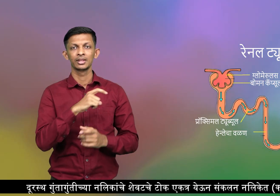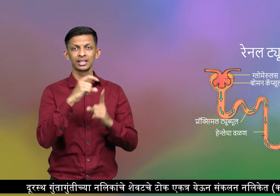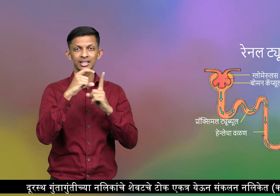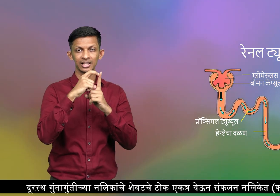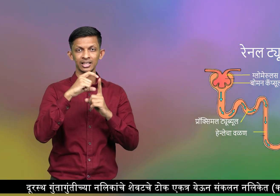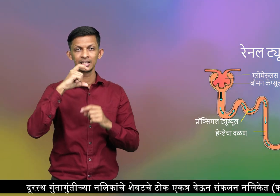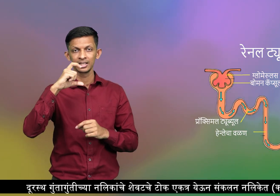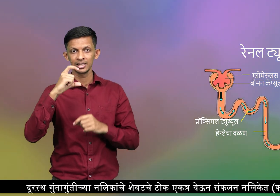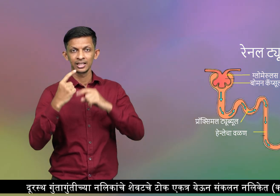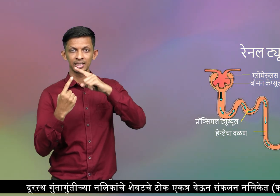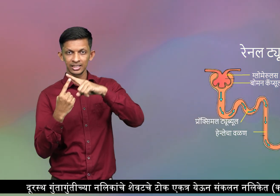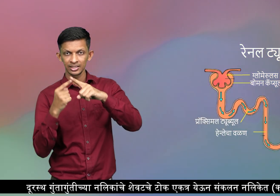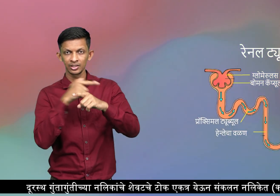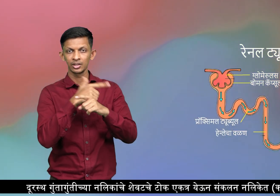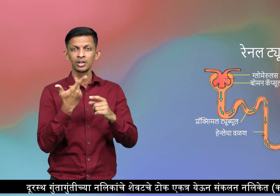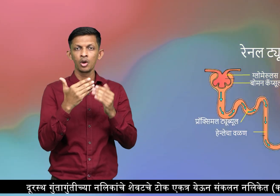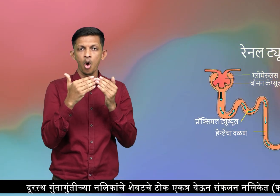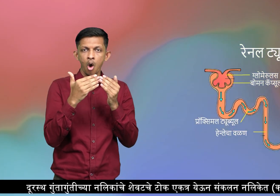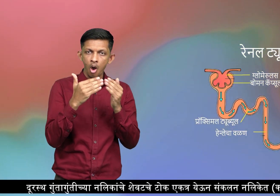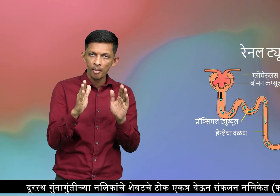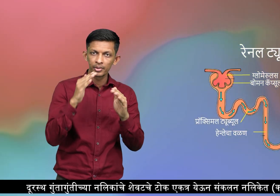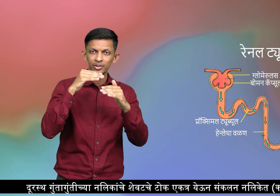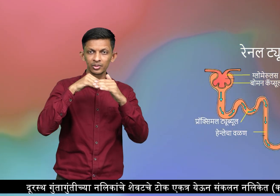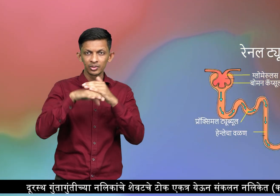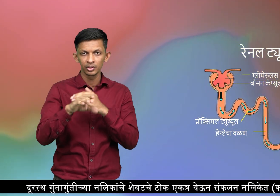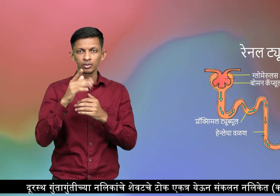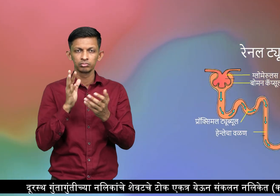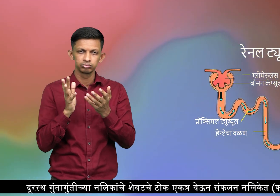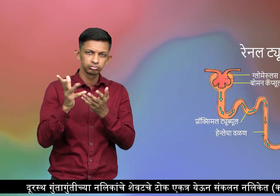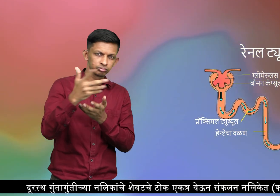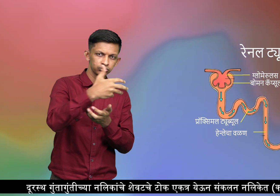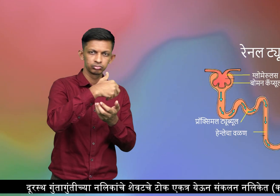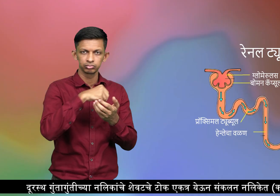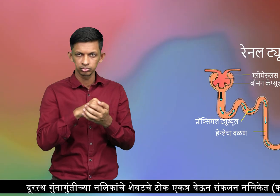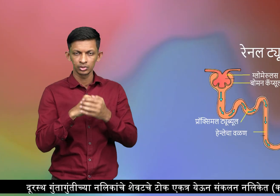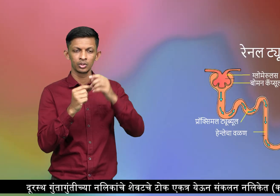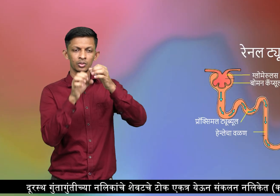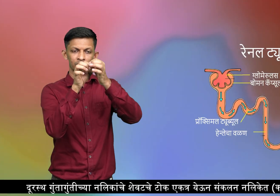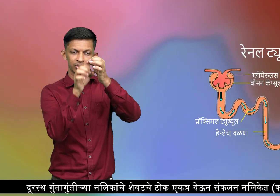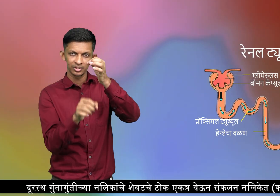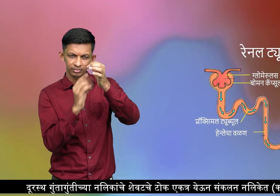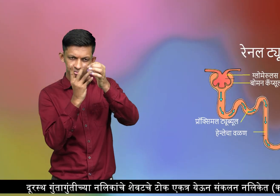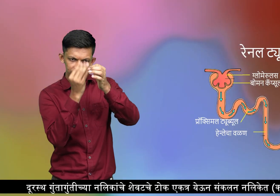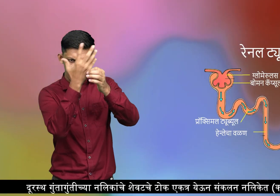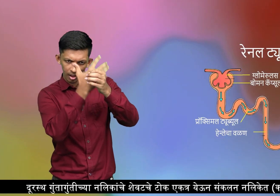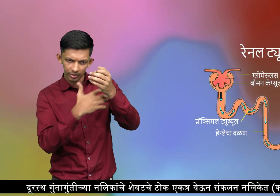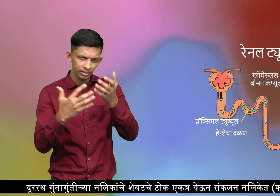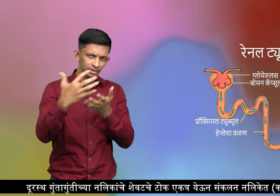दूरस्थ गुंतागुंतीच्या नलिकांचे शेवटचे टोक एकत्र येऊन संकलन नलिकेत कलेक्टिंग ट्यूबल उघडते.